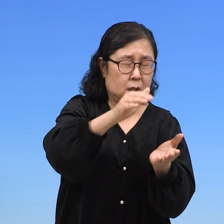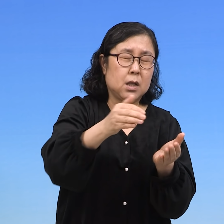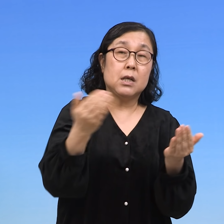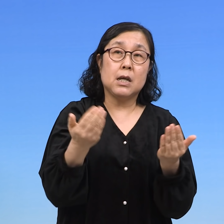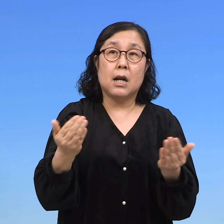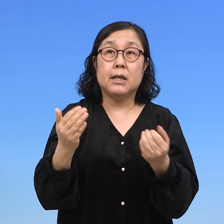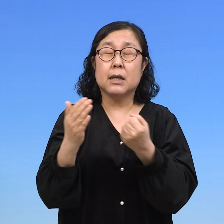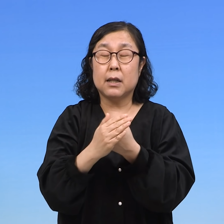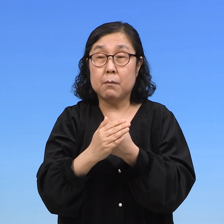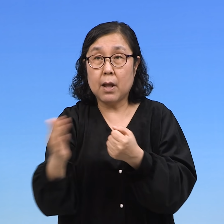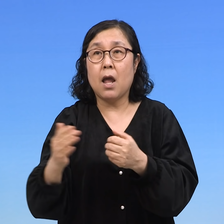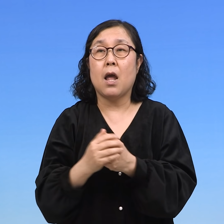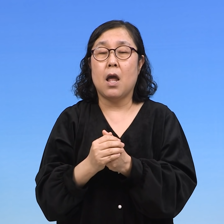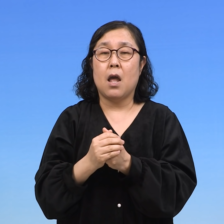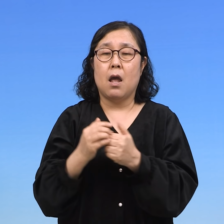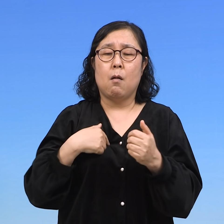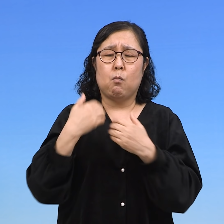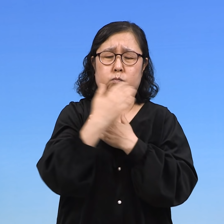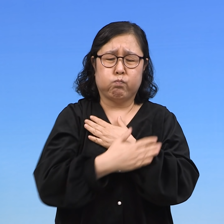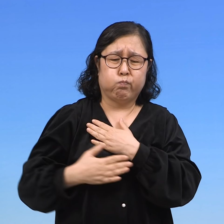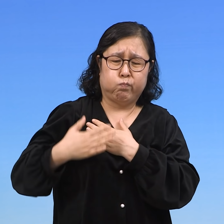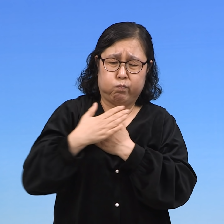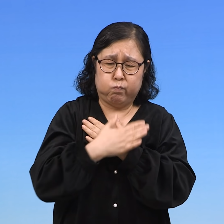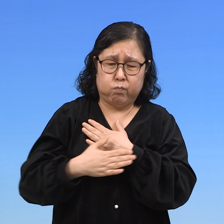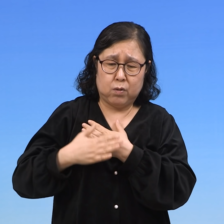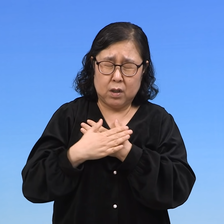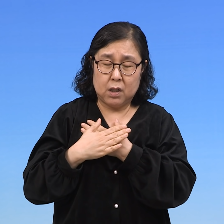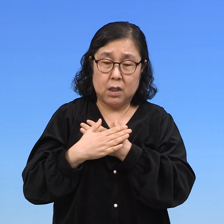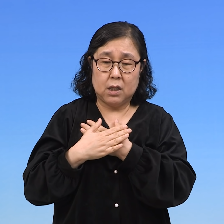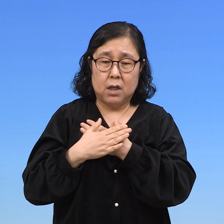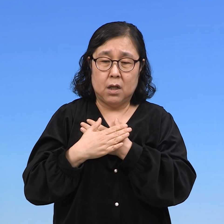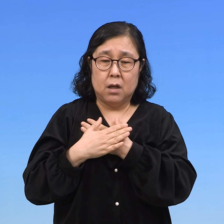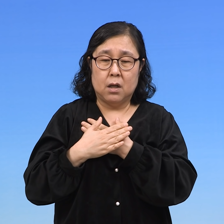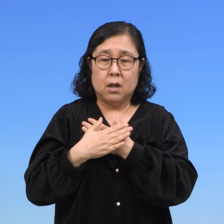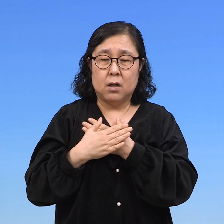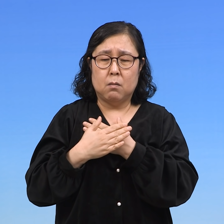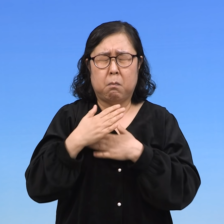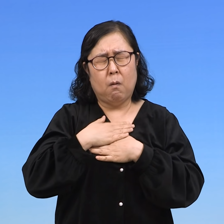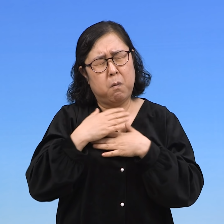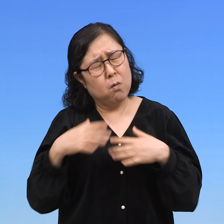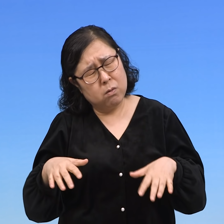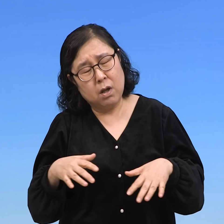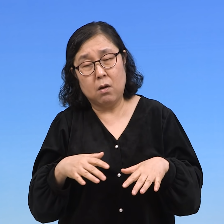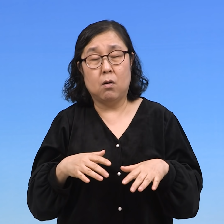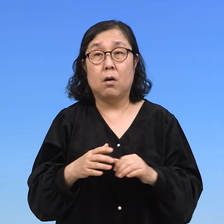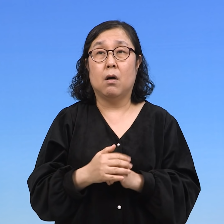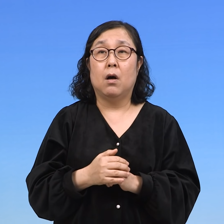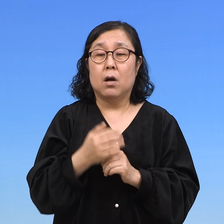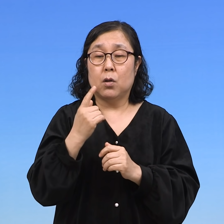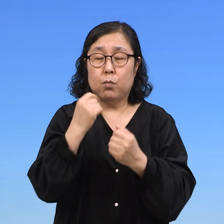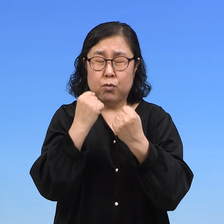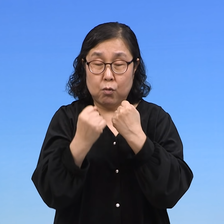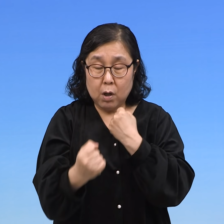하시느라고 육신이 지금 제대로 정상적인 삶을 사시지도 못하는 상황인데 그